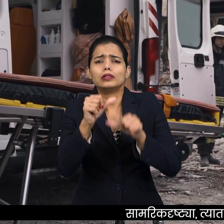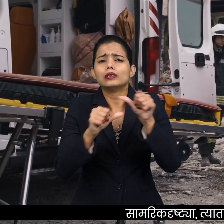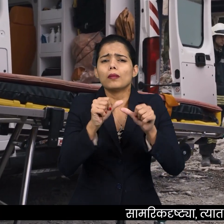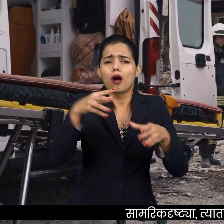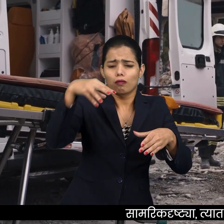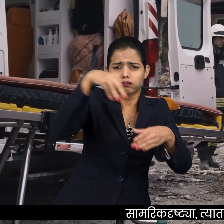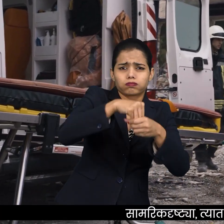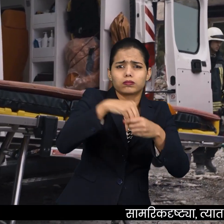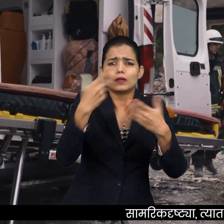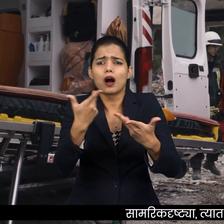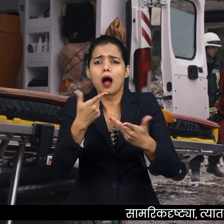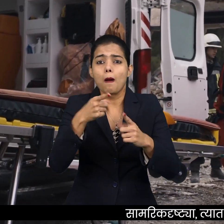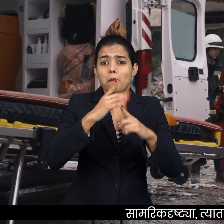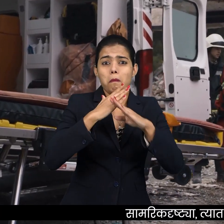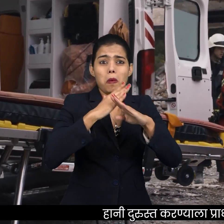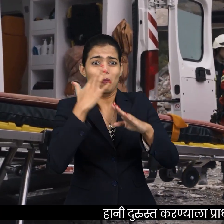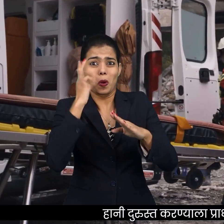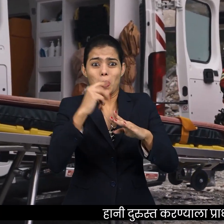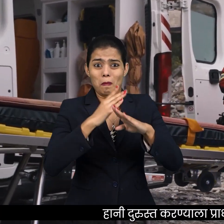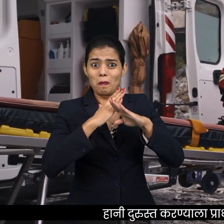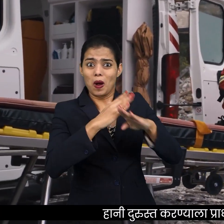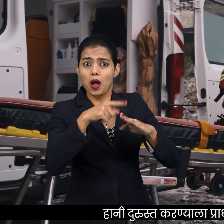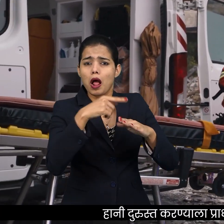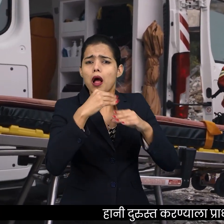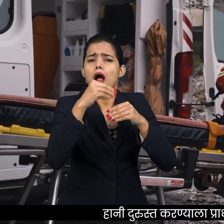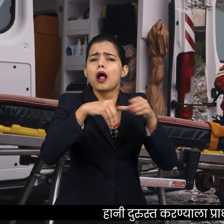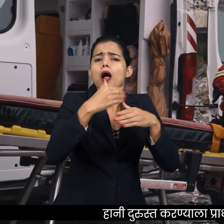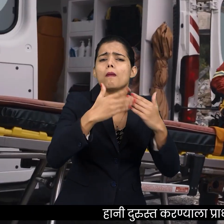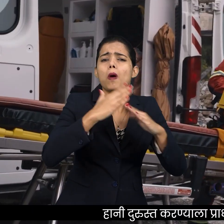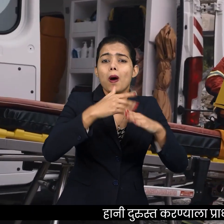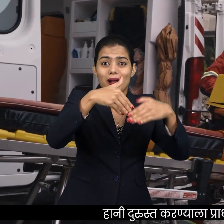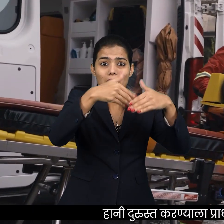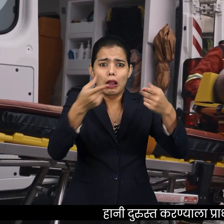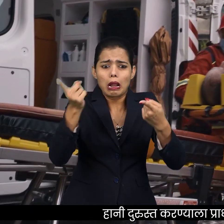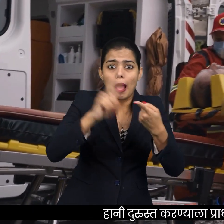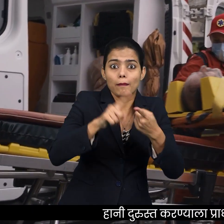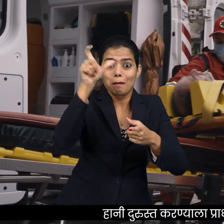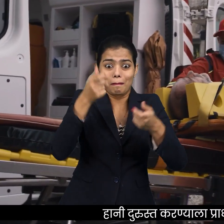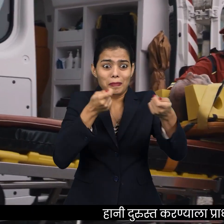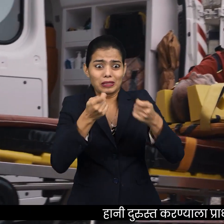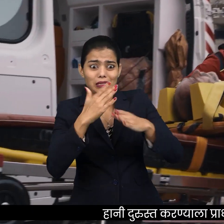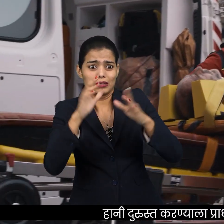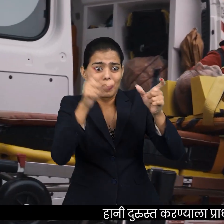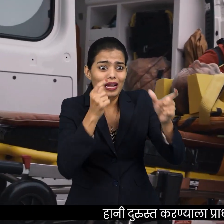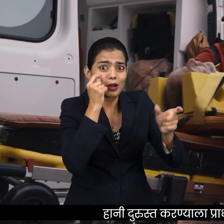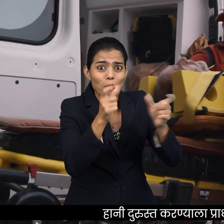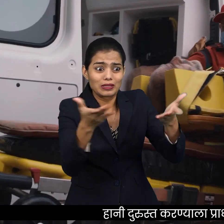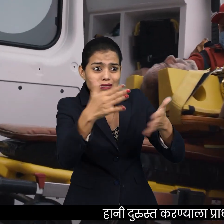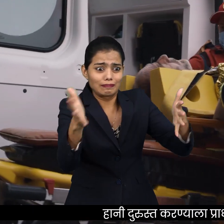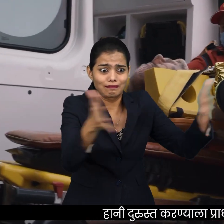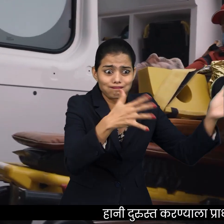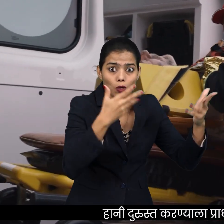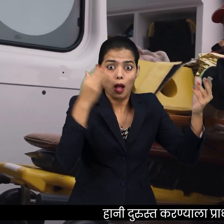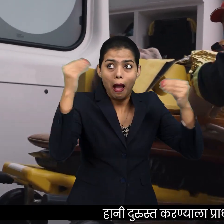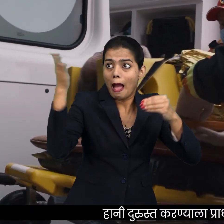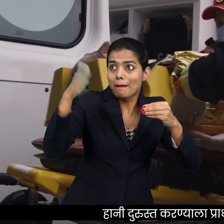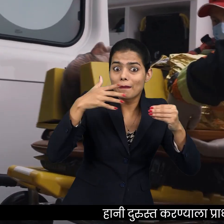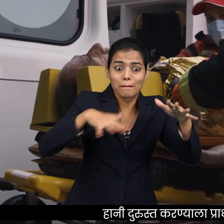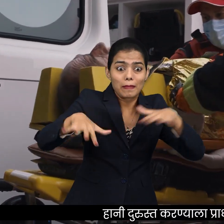सामरिकदृष्ट्या त्यात आपत्तीमुळे होणारी हानी दुरुस्त करण्याला प्राधान्य देणे समाविष्ट आहे.